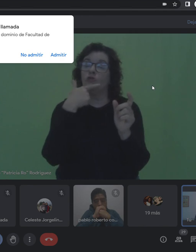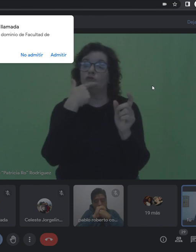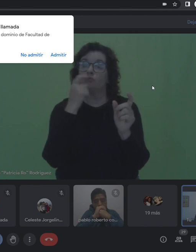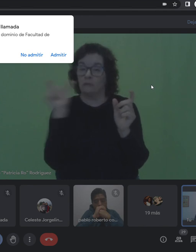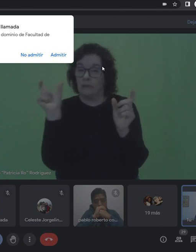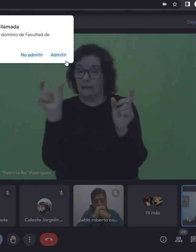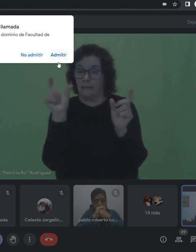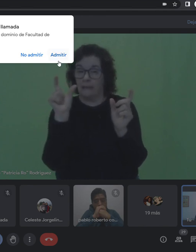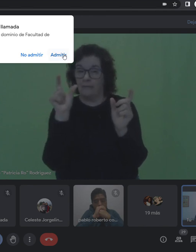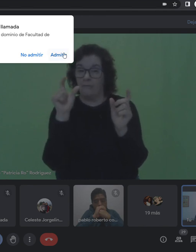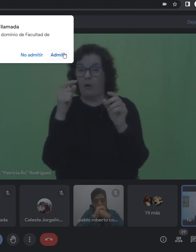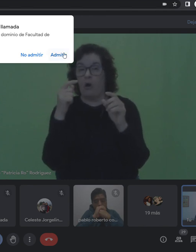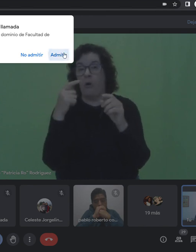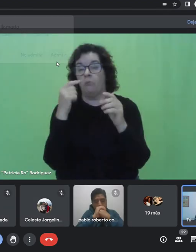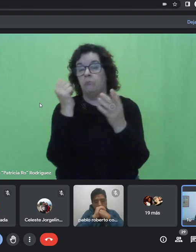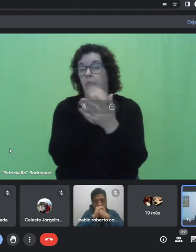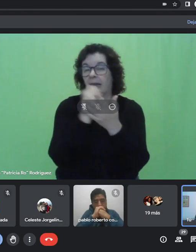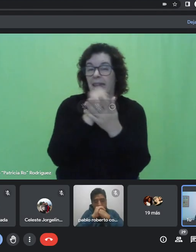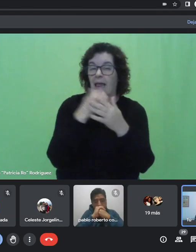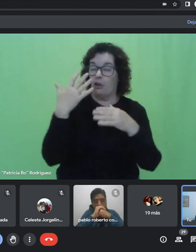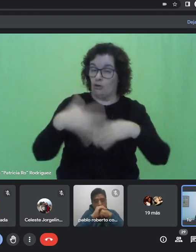otro más?